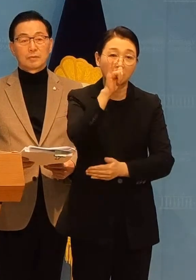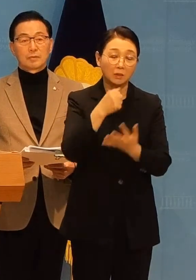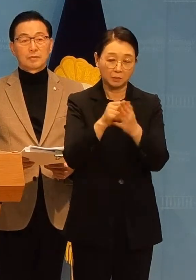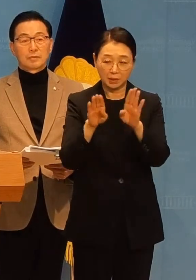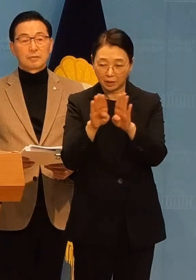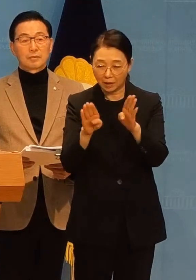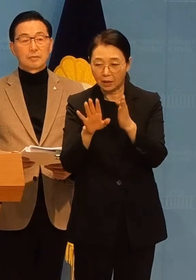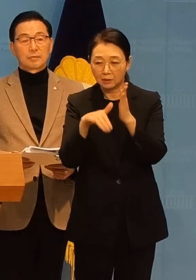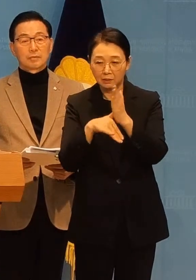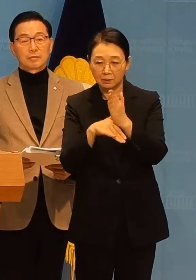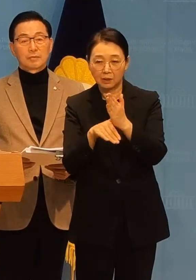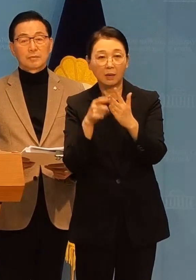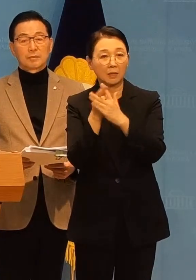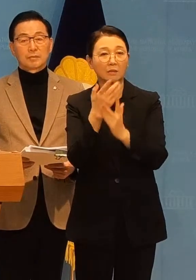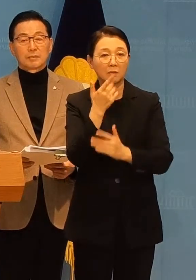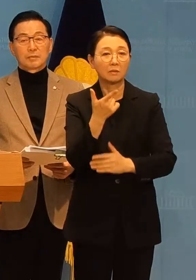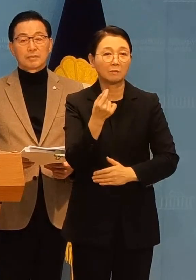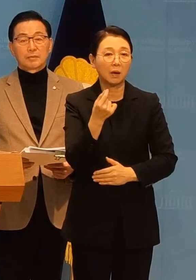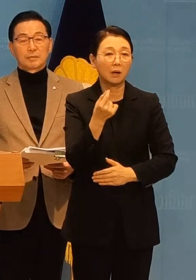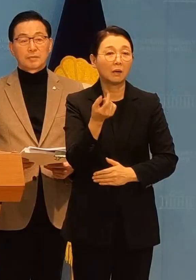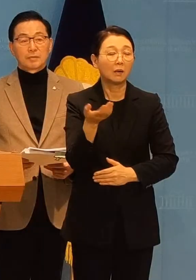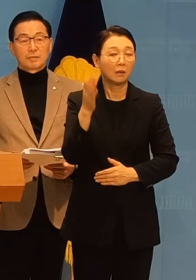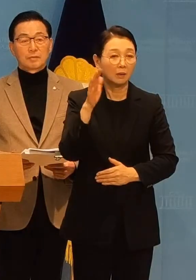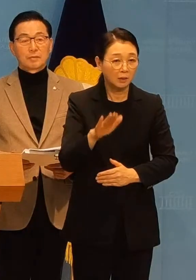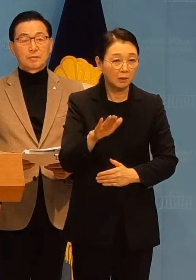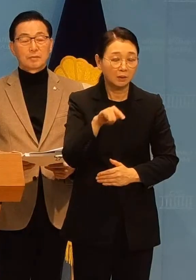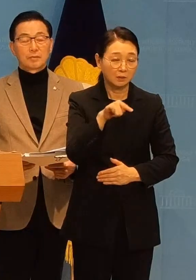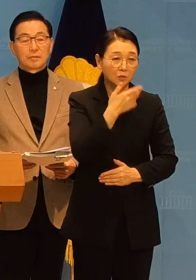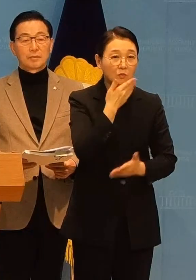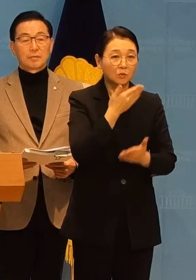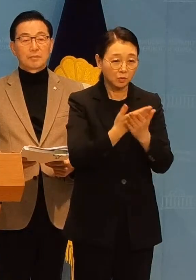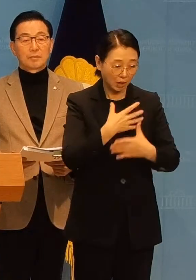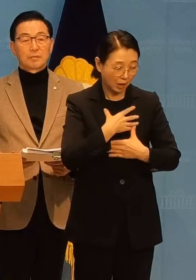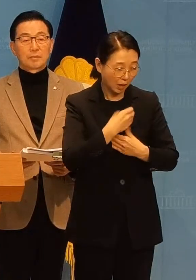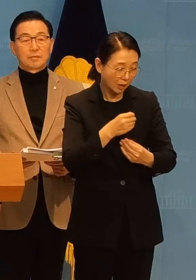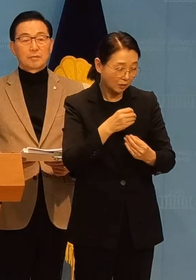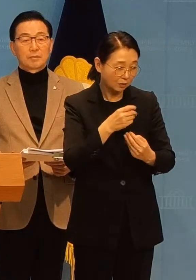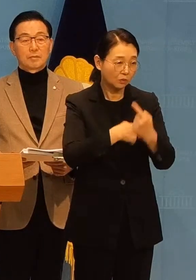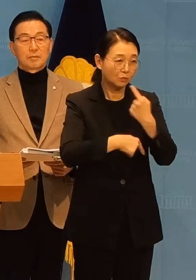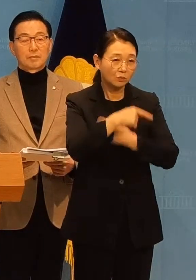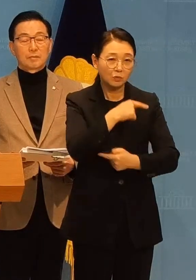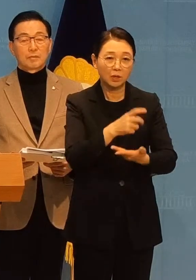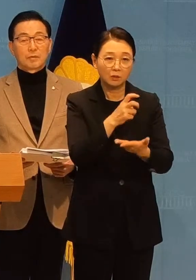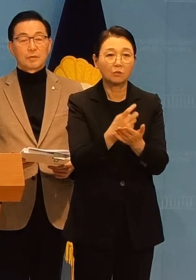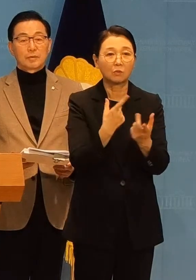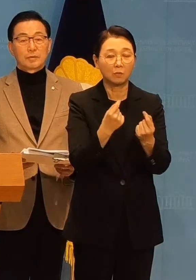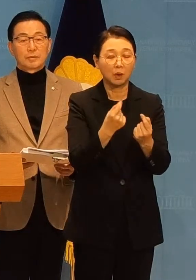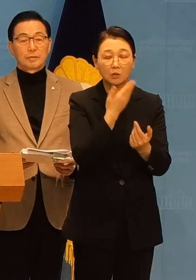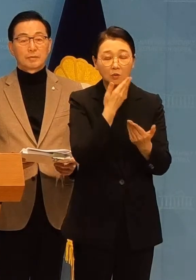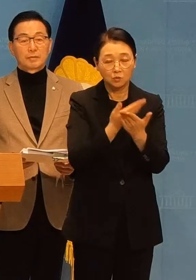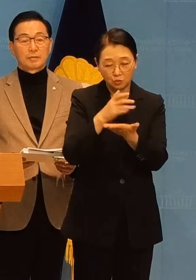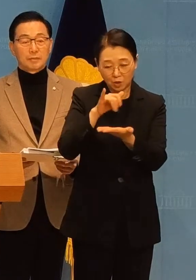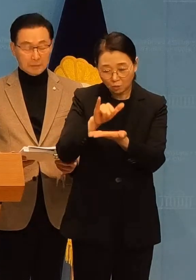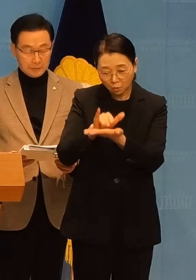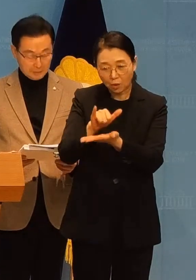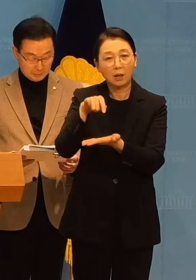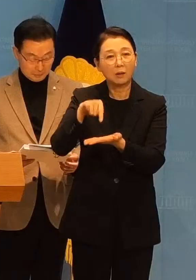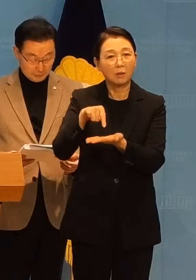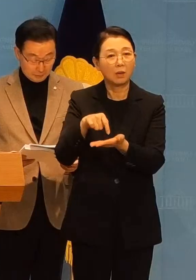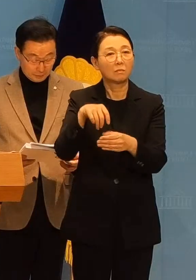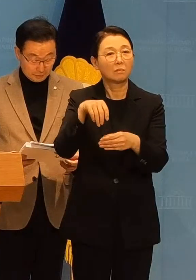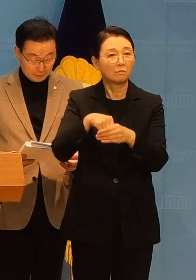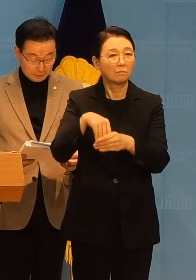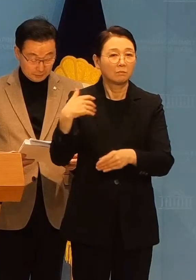가능했던 상황이었습니다. 그럼에도 불구하고 그 중요한 안전 운영 기준을 그 중요한 공항에 적용하지 않았던